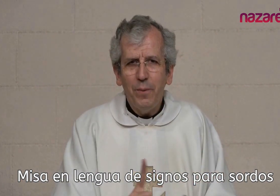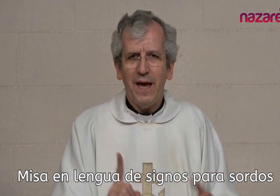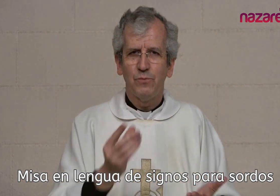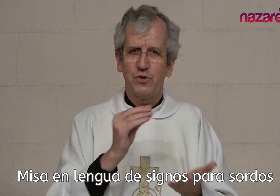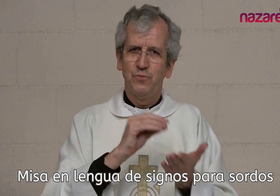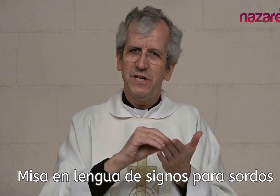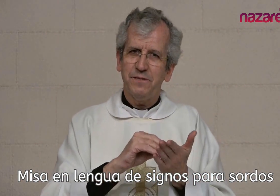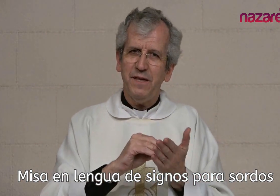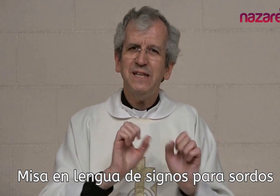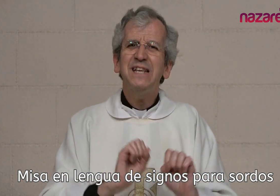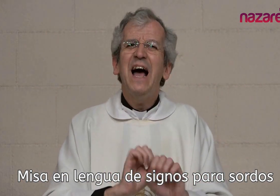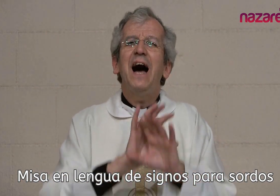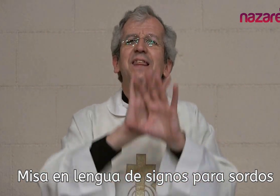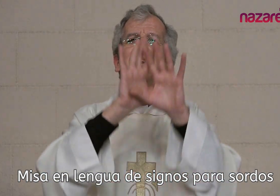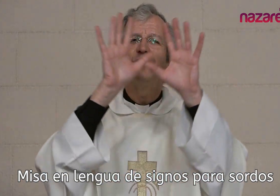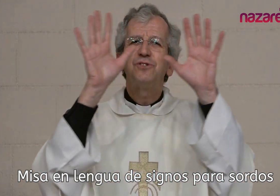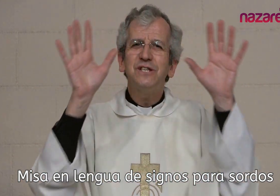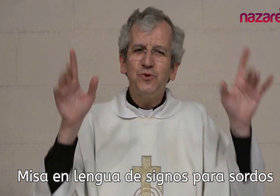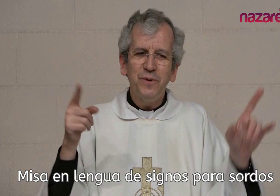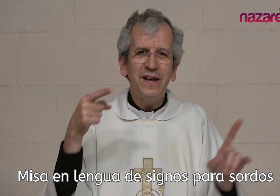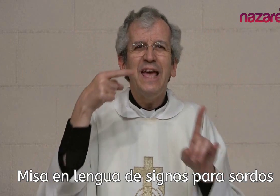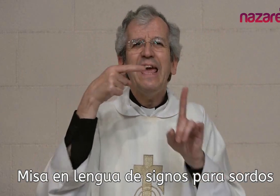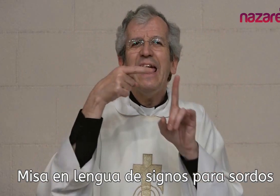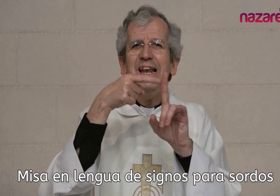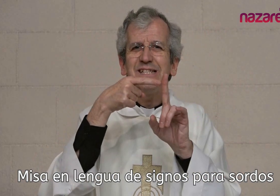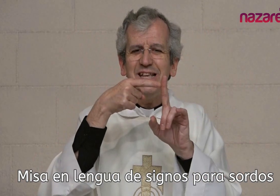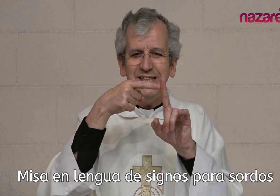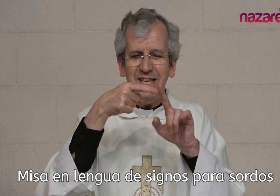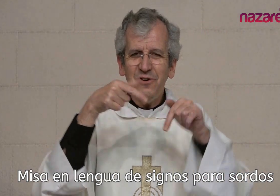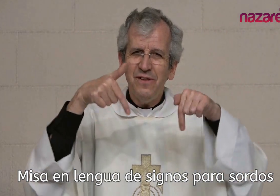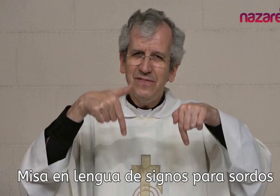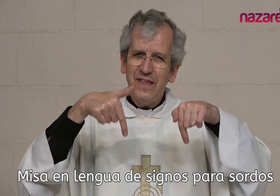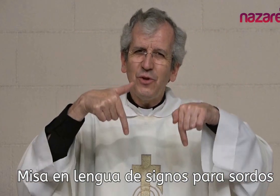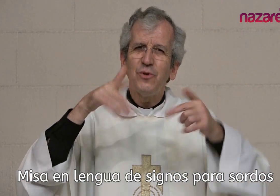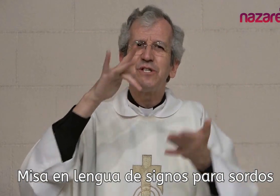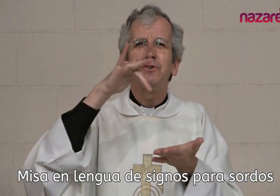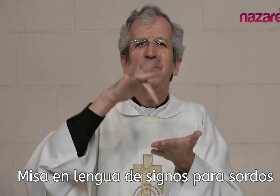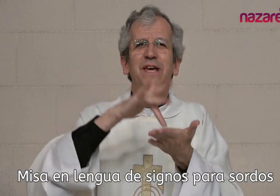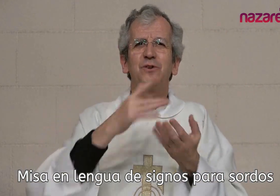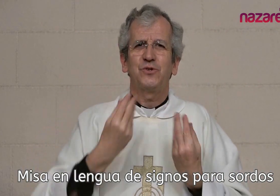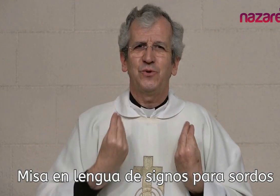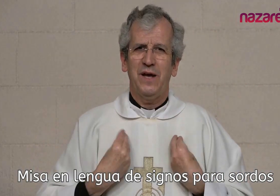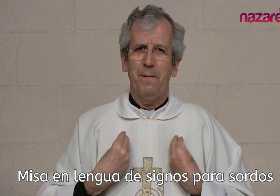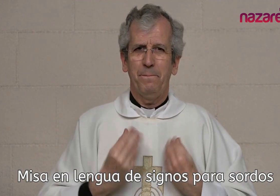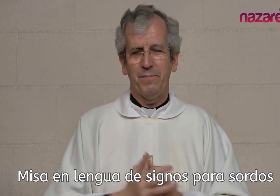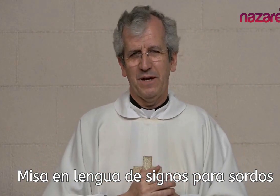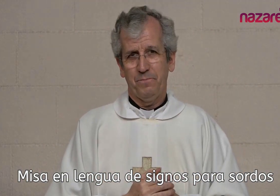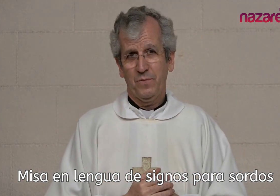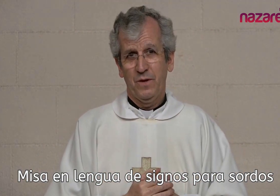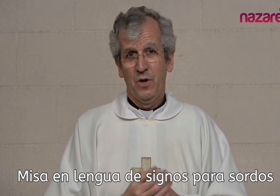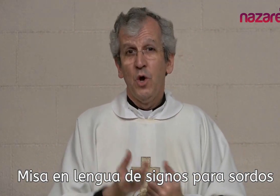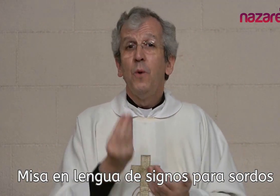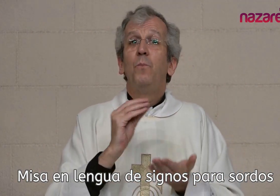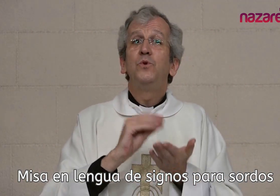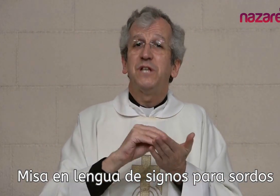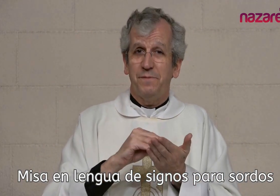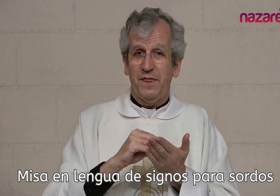lo veamos muchas veces, hacernos descubrir el sentido de todo esto que nos toca vivir. Muchas